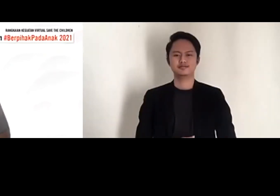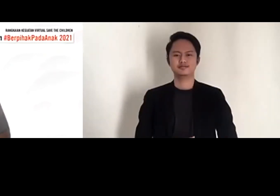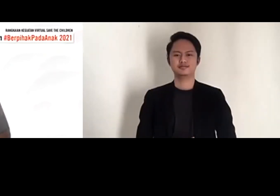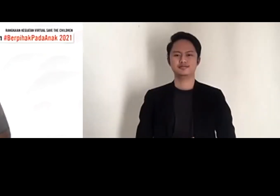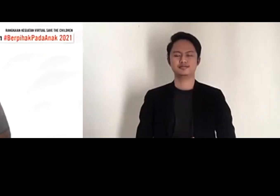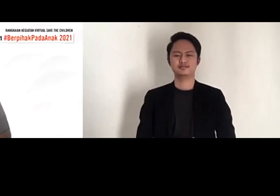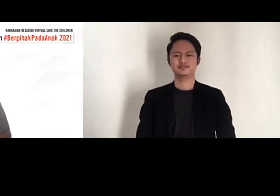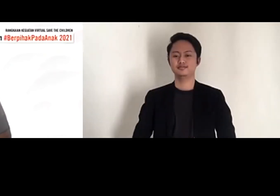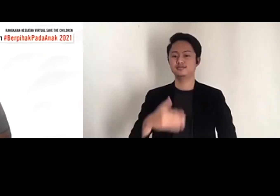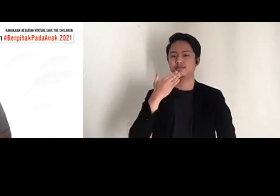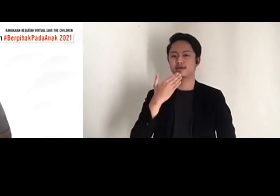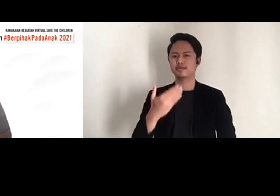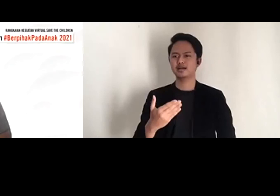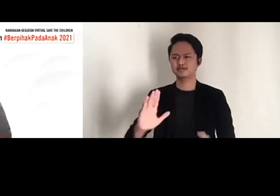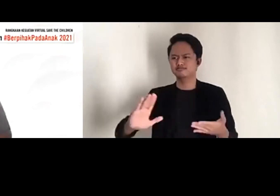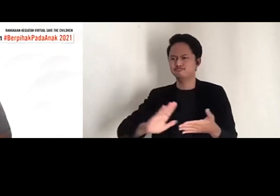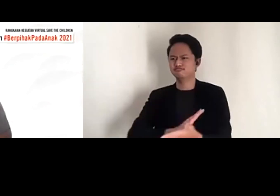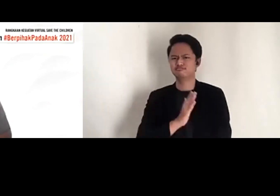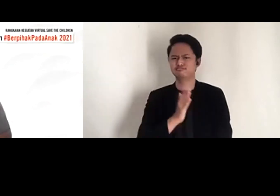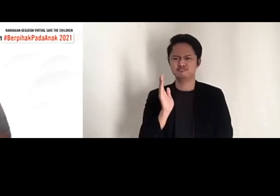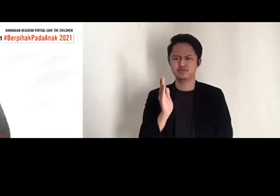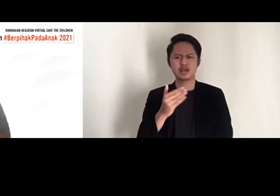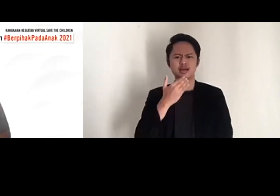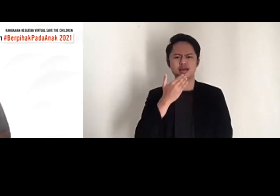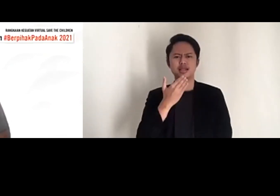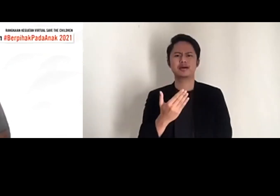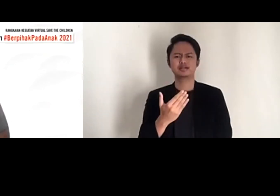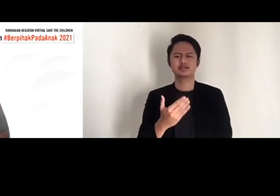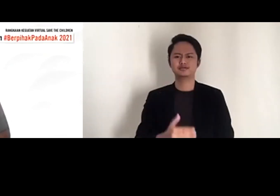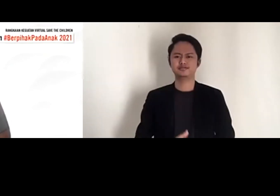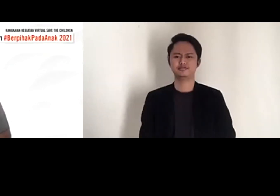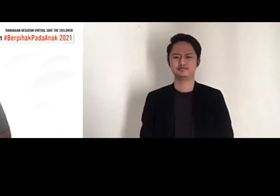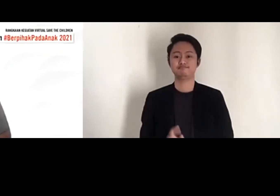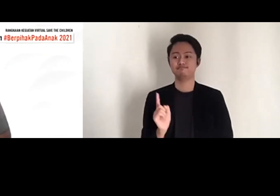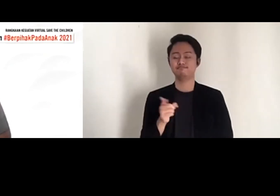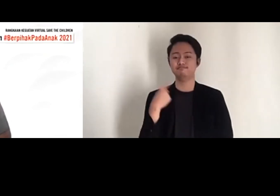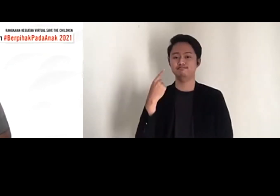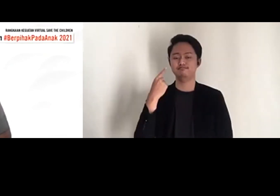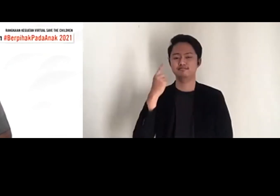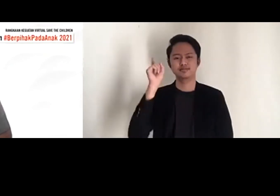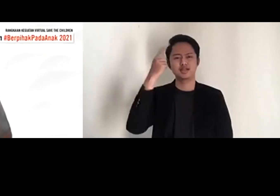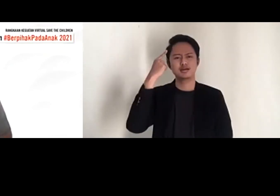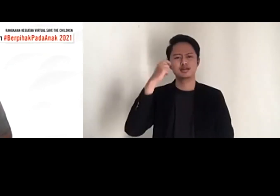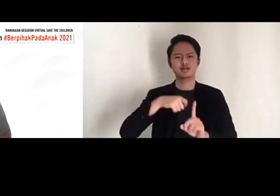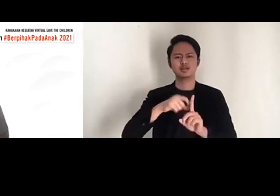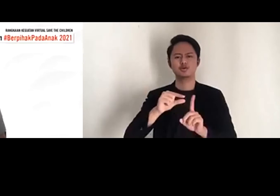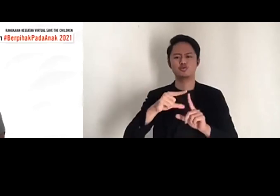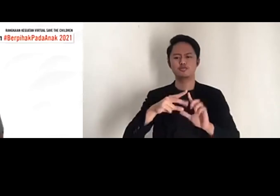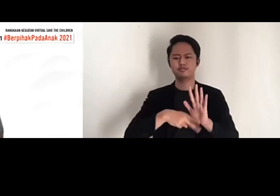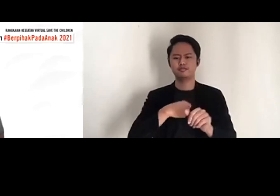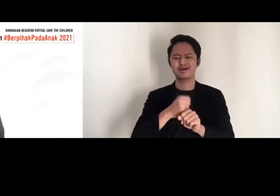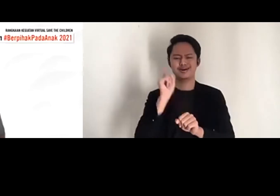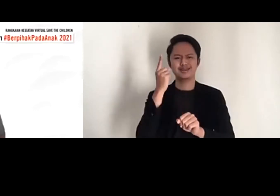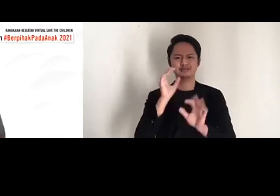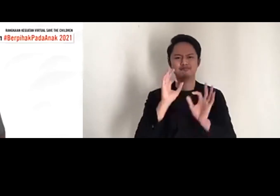Terima kasih atas kesempatan yang diberikan kepada kami, pemerintah Kabupaten Kupang, dalam hal ini Dinas Pendidikan dan